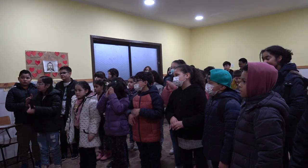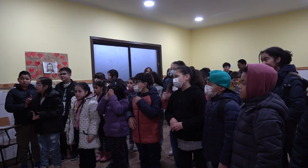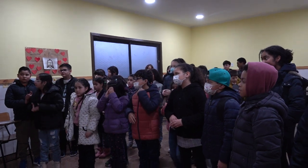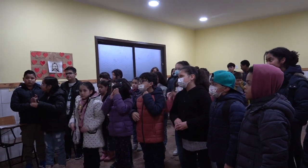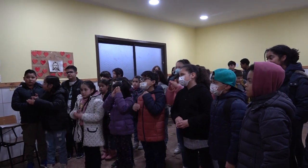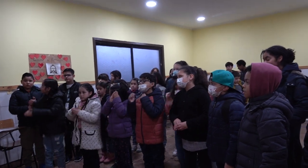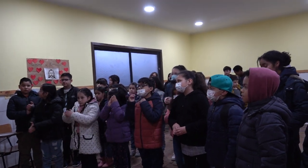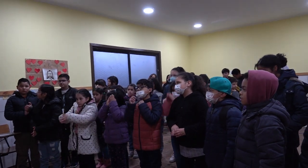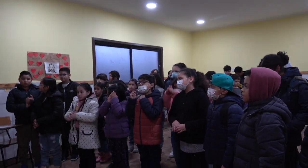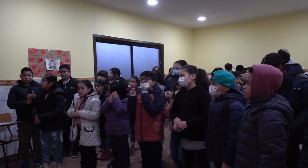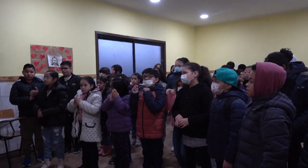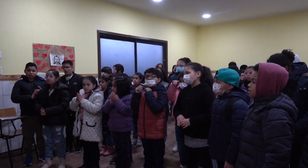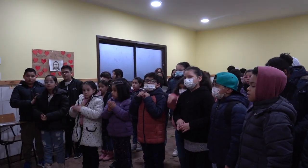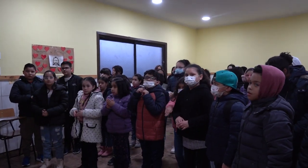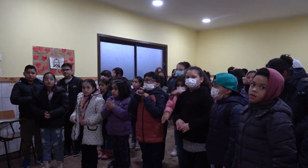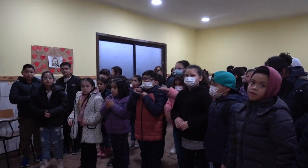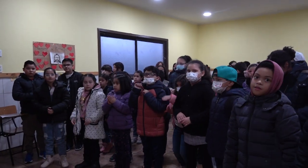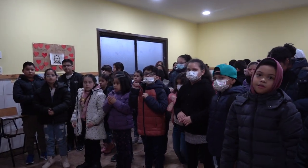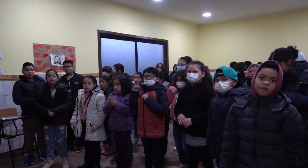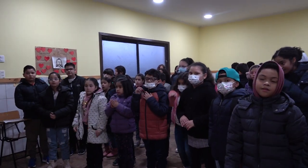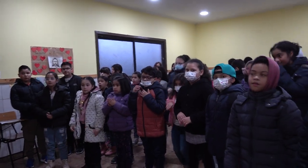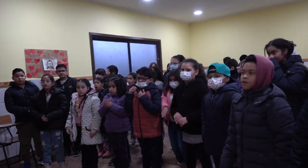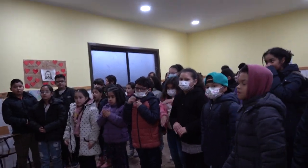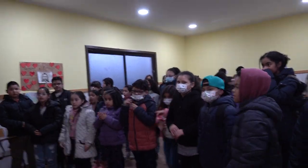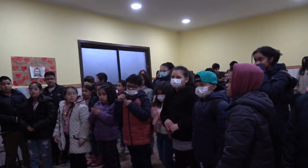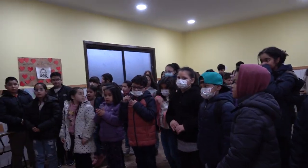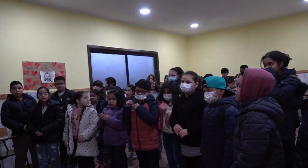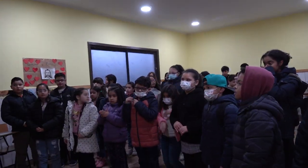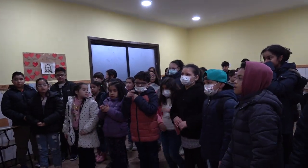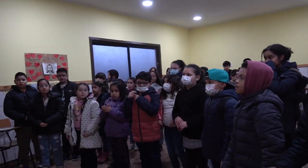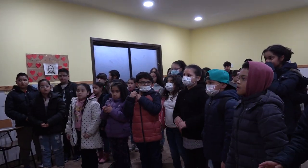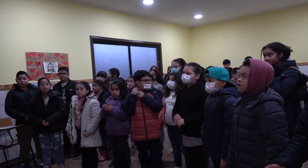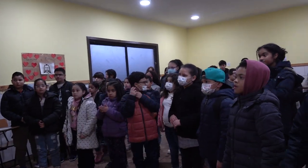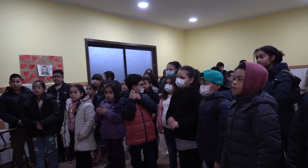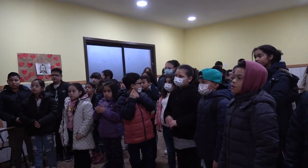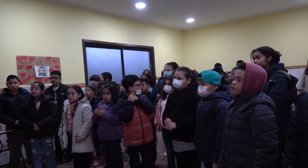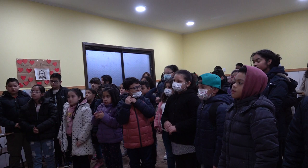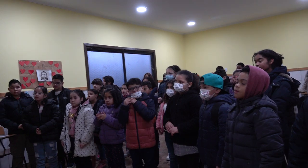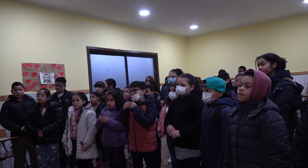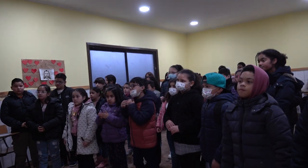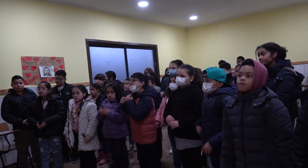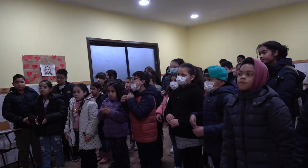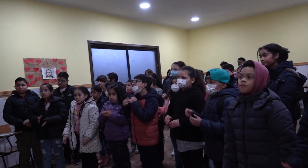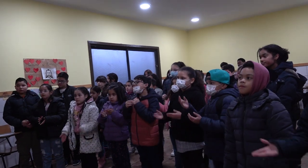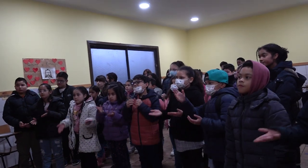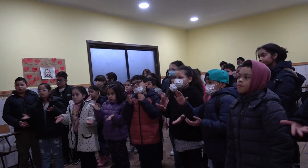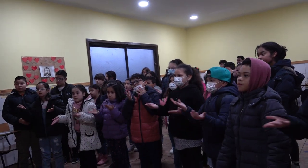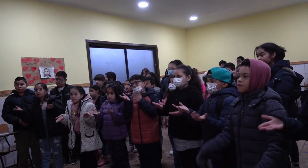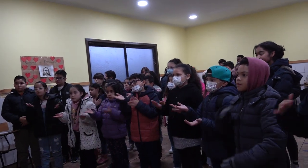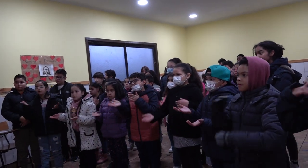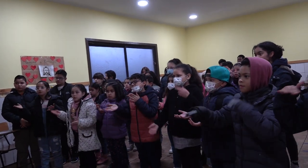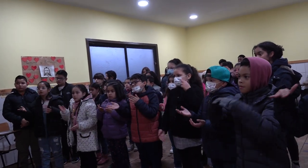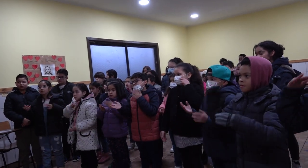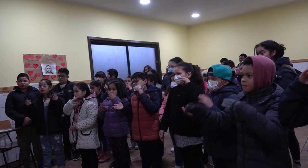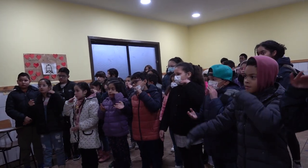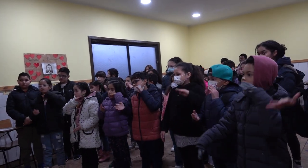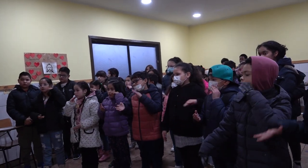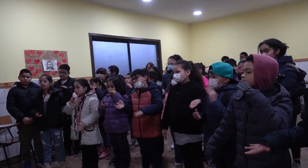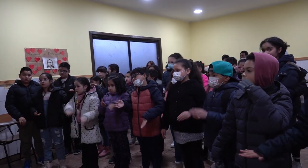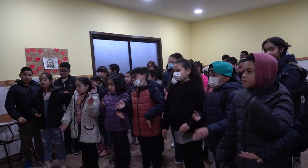Porque es como si se estuviera moviendo el barco. Exacto, muy bien. Sangoloteo. Ya, después haz todo de madera. Como